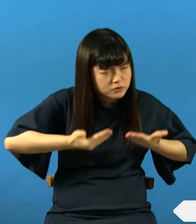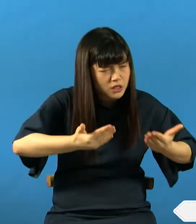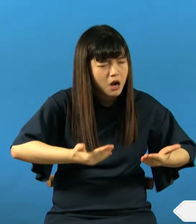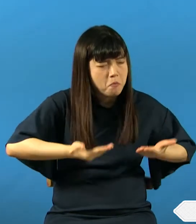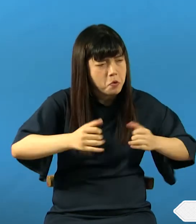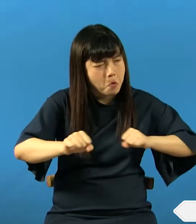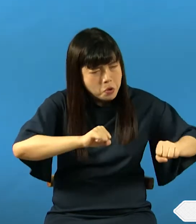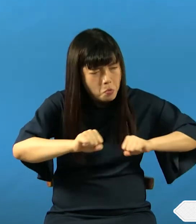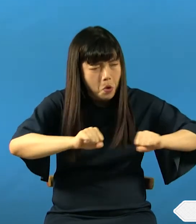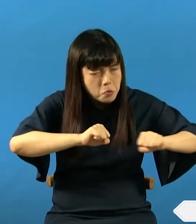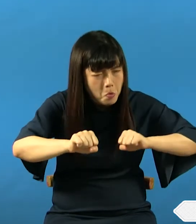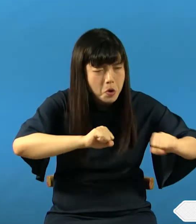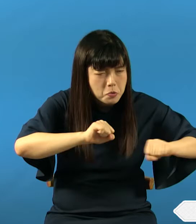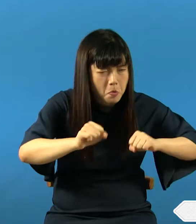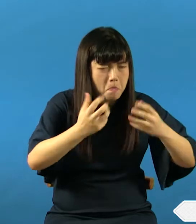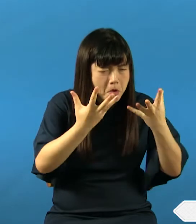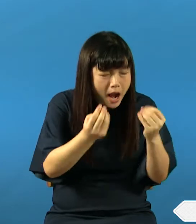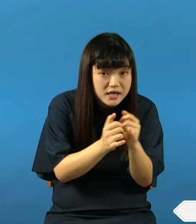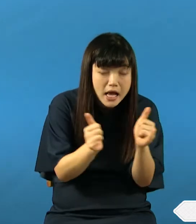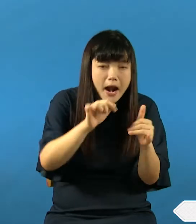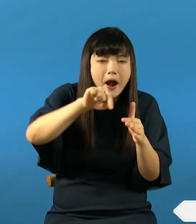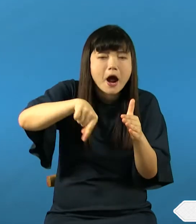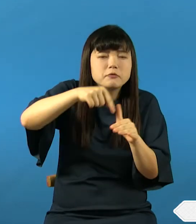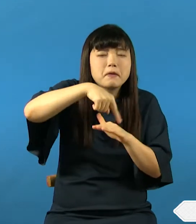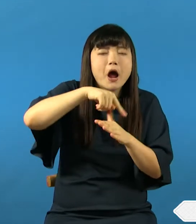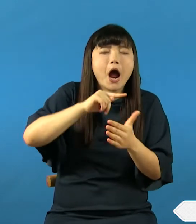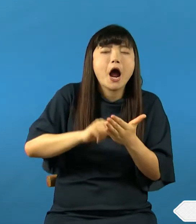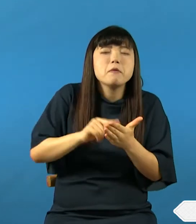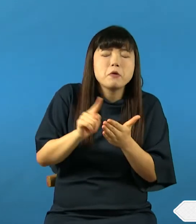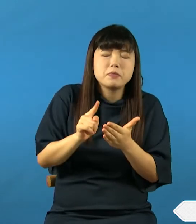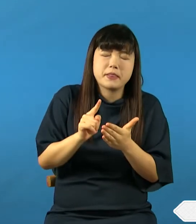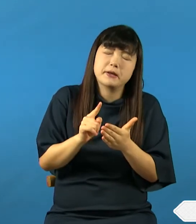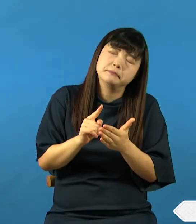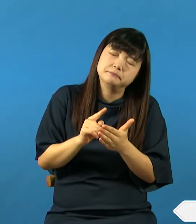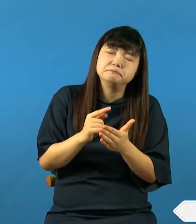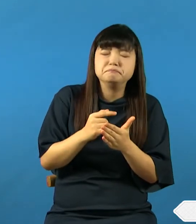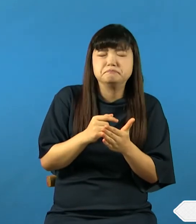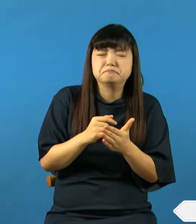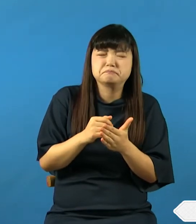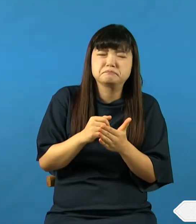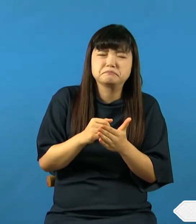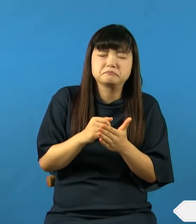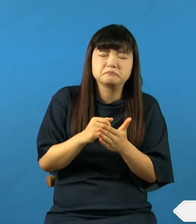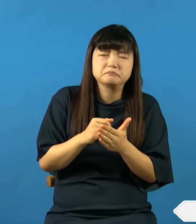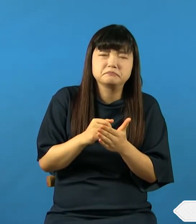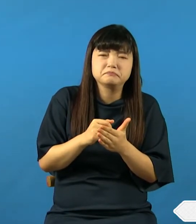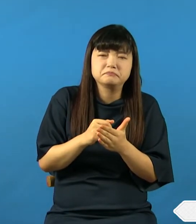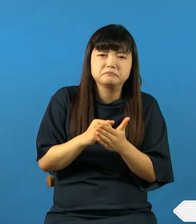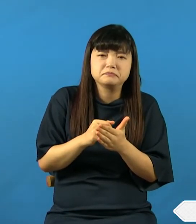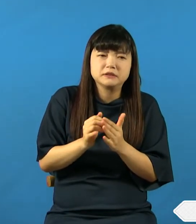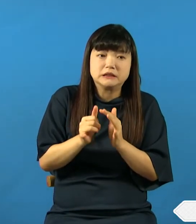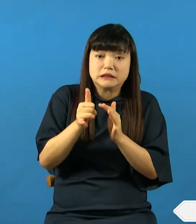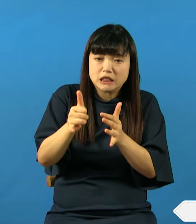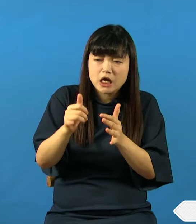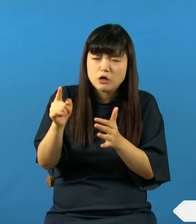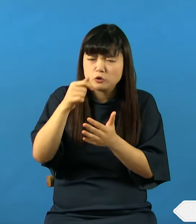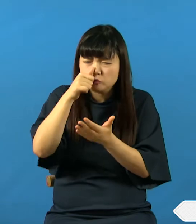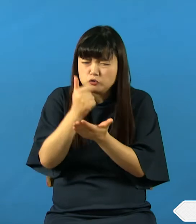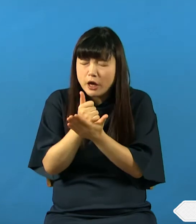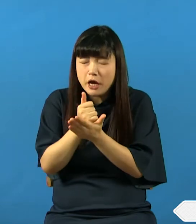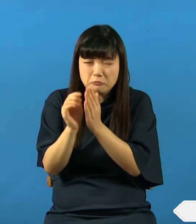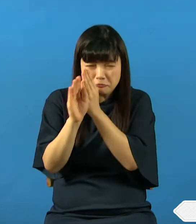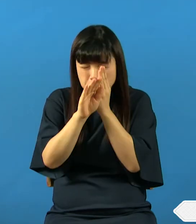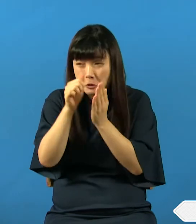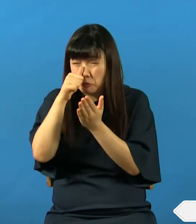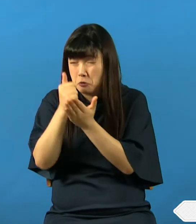봉사도 하고 또 활동도 많이 하고 하는 사람들 가운데 그런 심리에 사로잡힌 사람들이 있습니다.